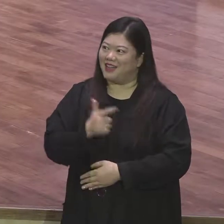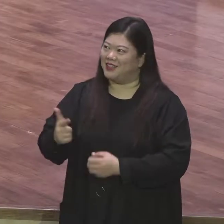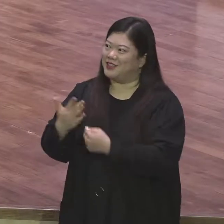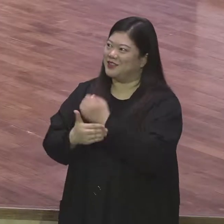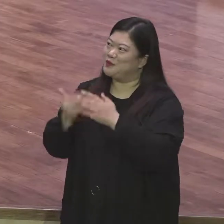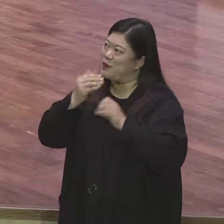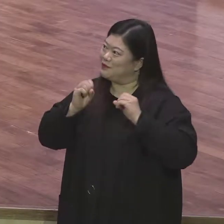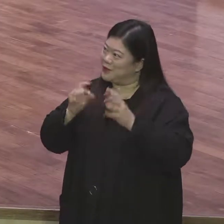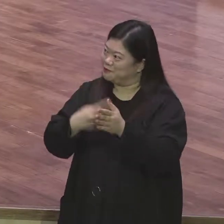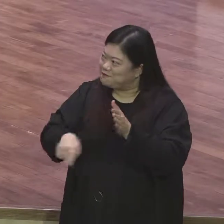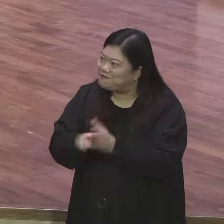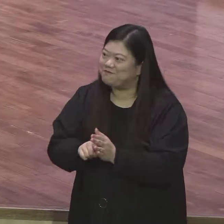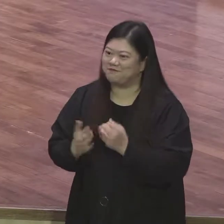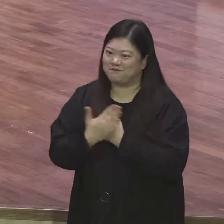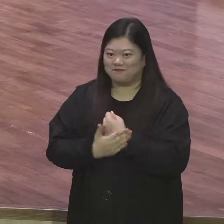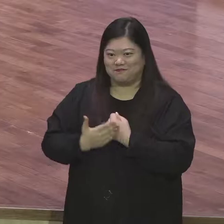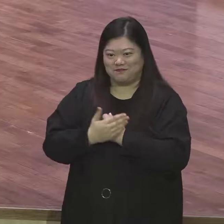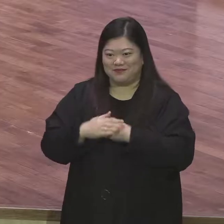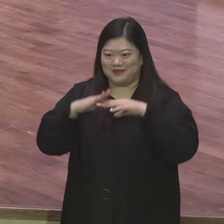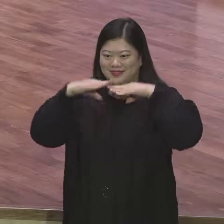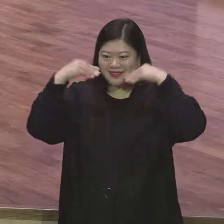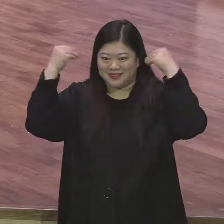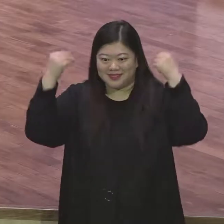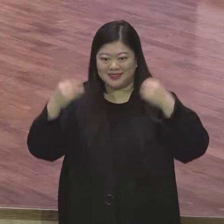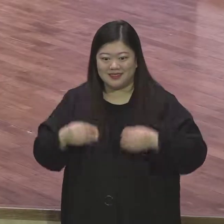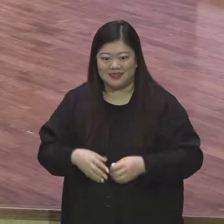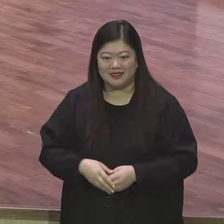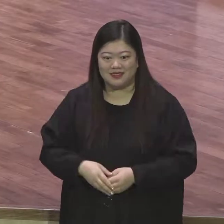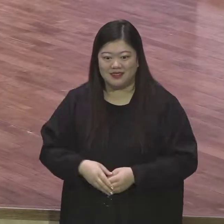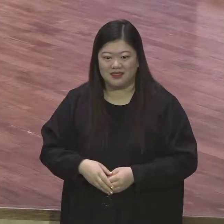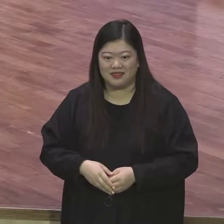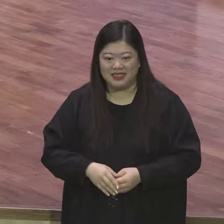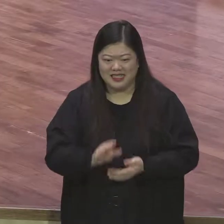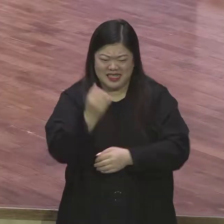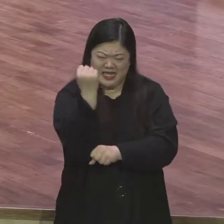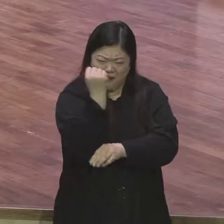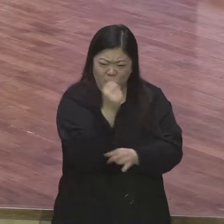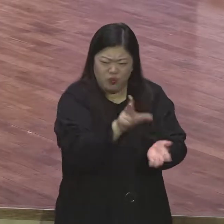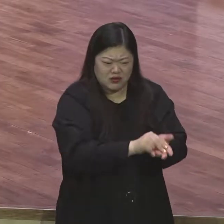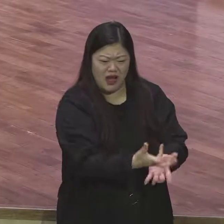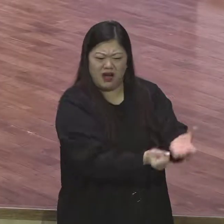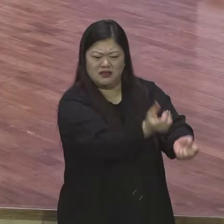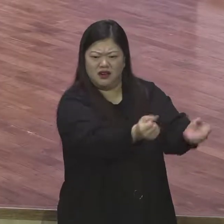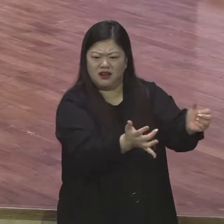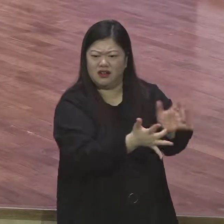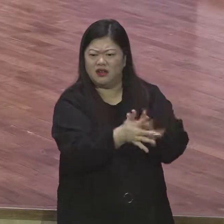살리는데 인생 해답 주는데 사람들에게 근본 문제를 해결해 주는데